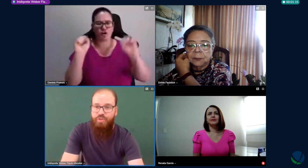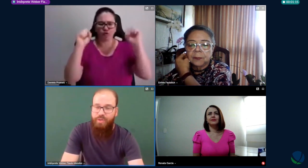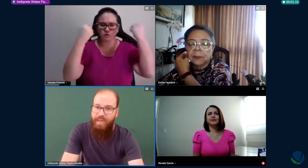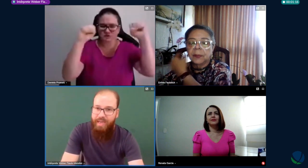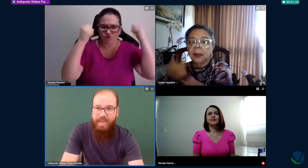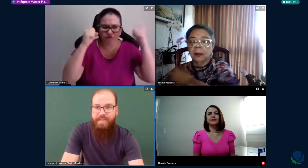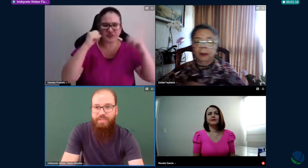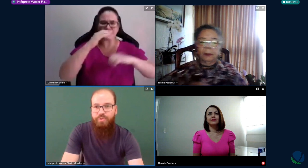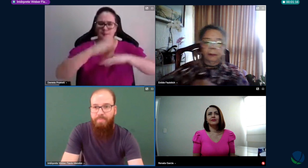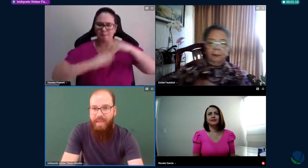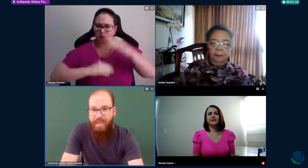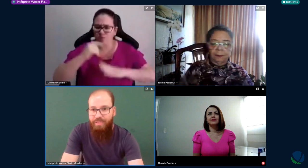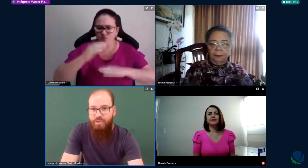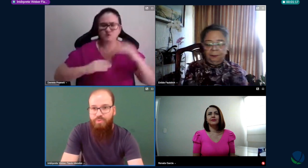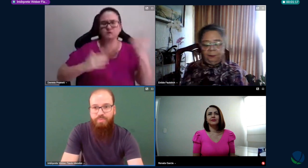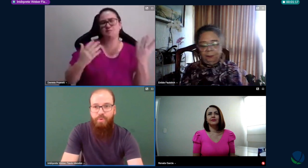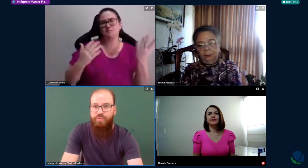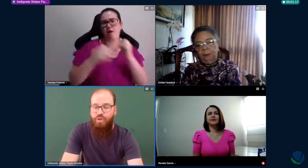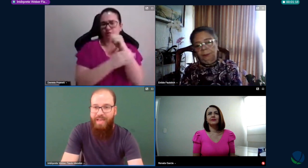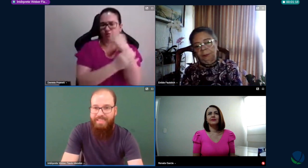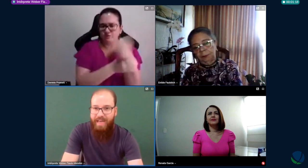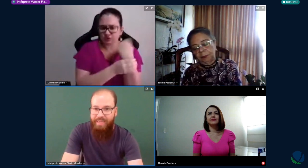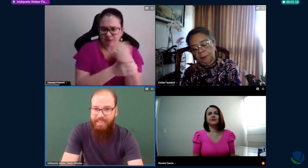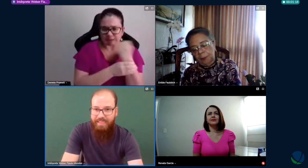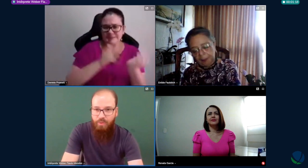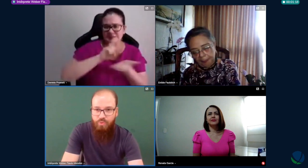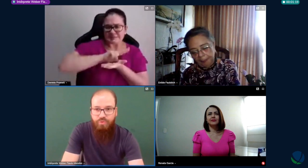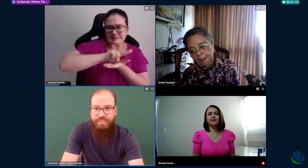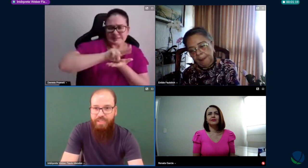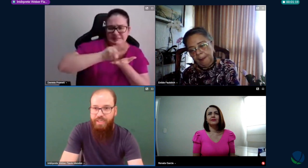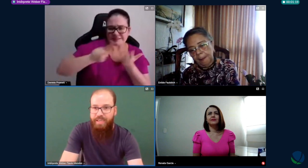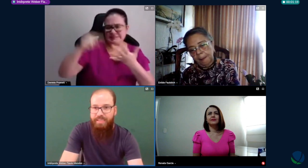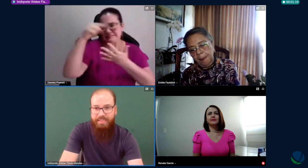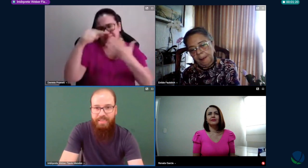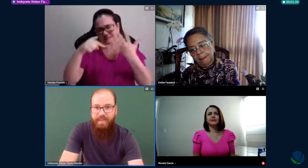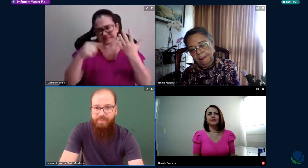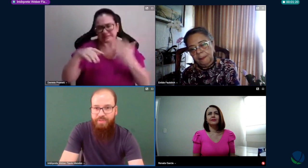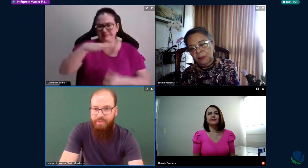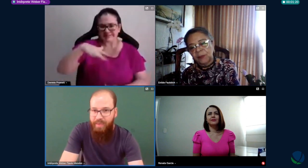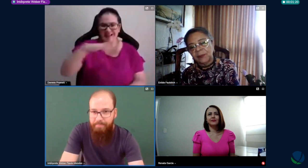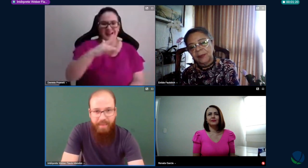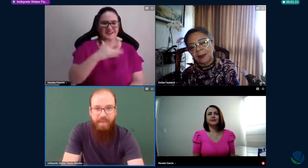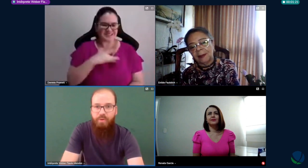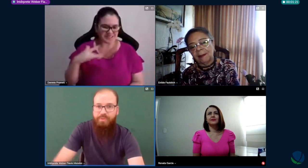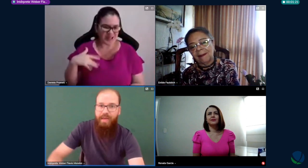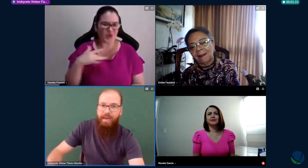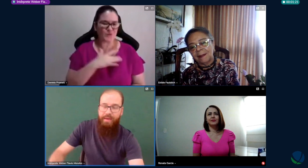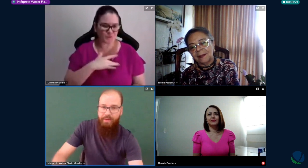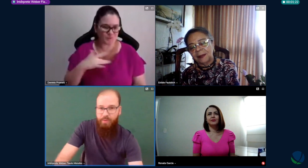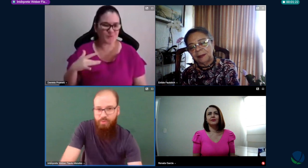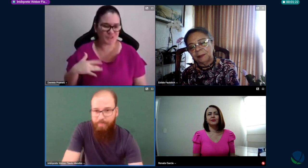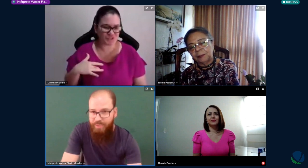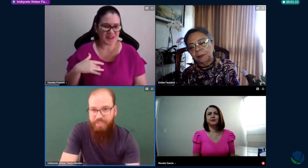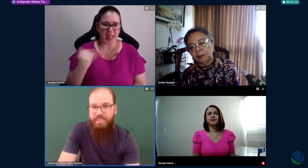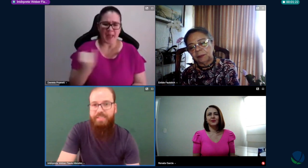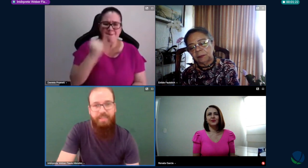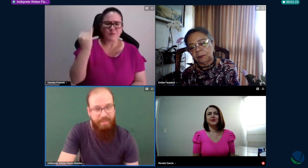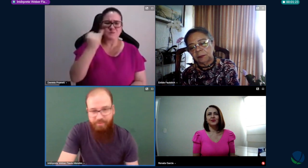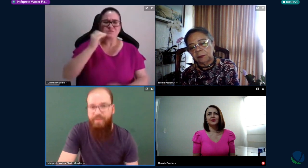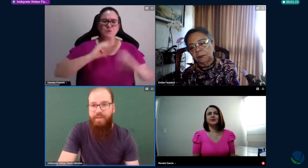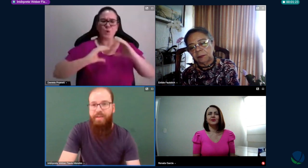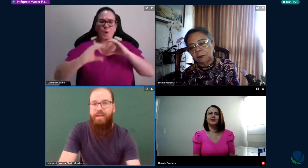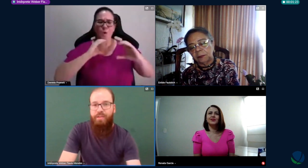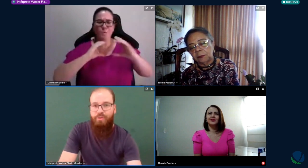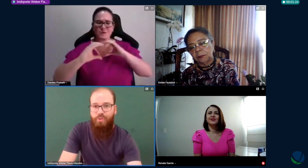os profissionais, os médicos, profissionais da área da saúde, seja eles fisioterapeuta,